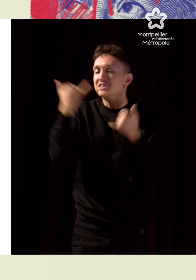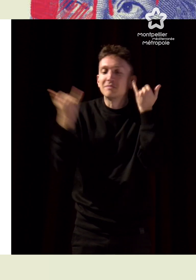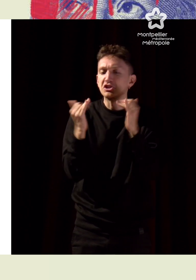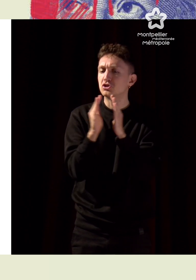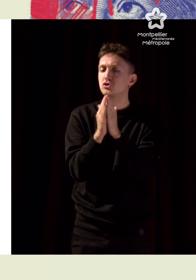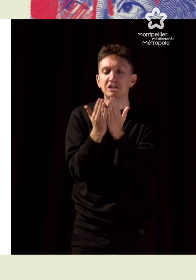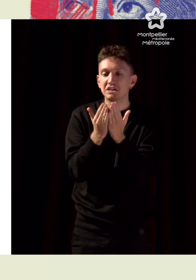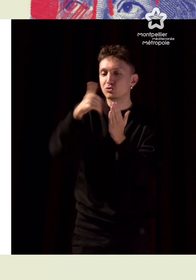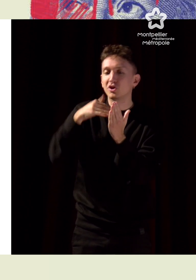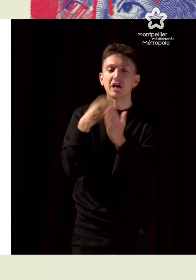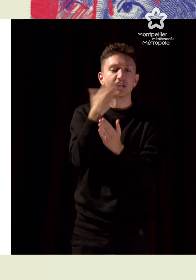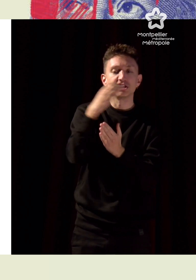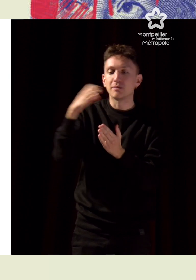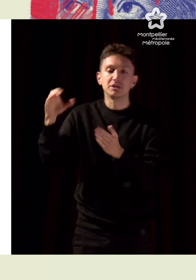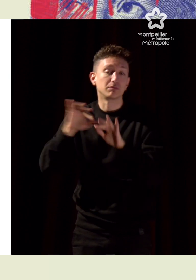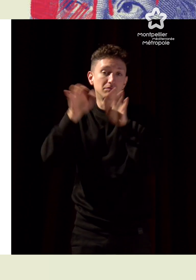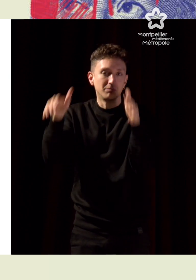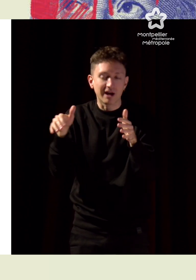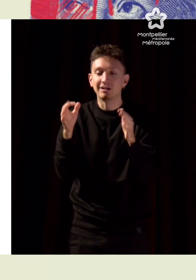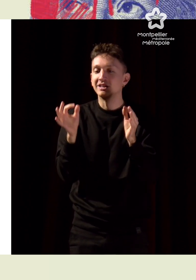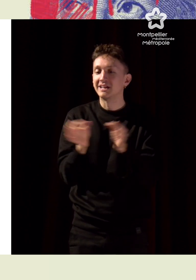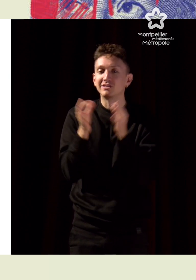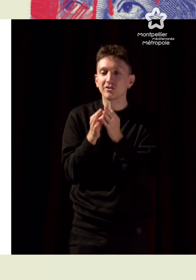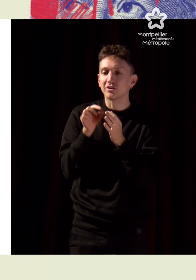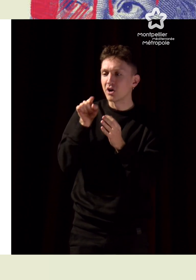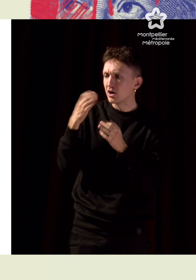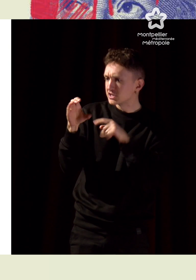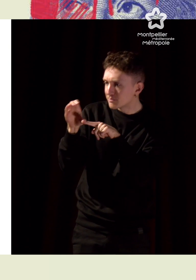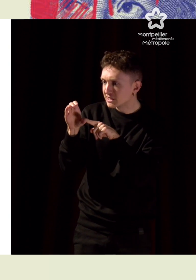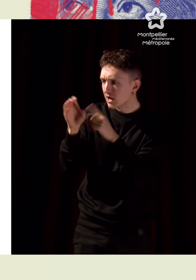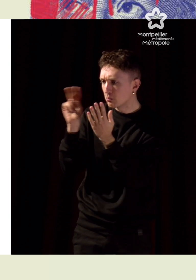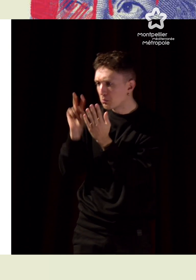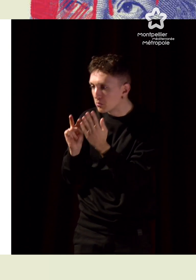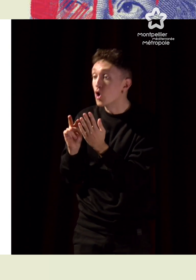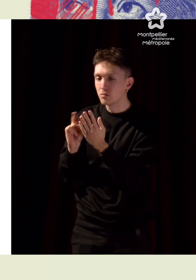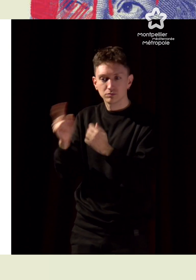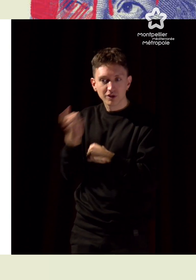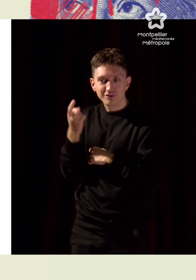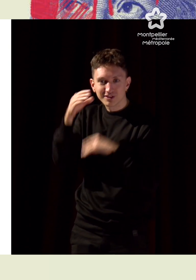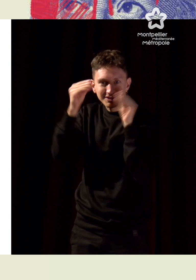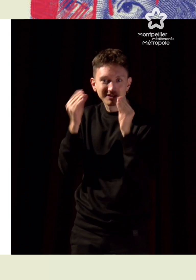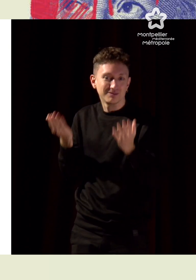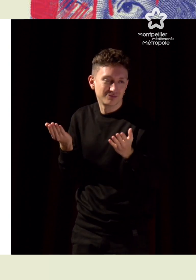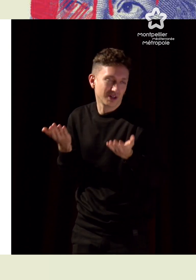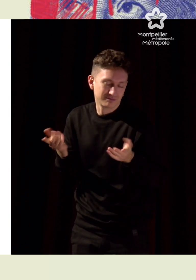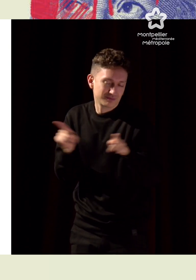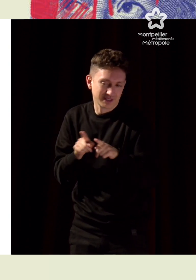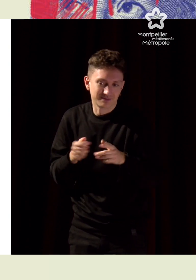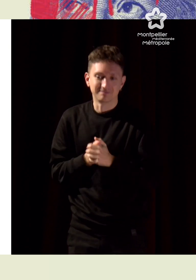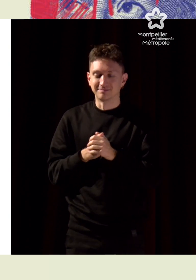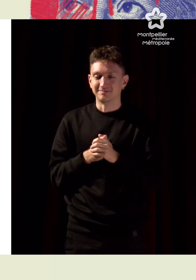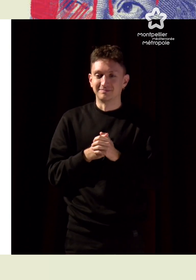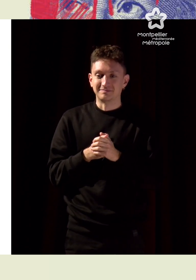en temps, il y a un de vos chapitres de livre, en le lisant, on arrive à voir qui vient de Néandertal. Mais le fait d'avoir un chapitre de